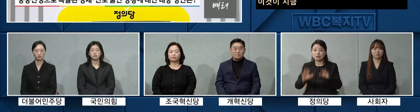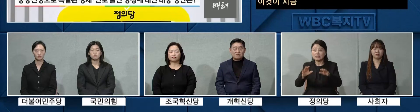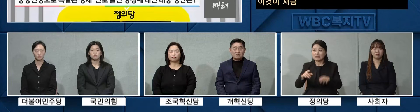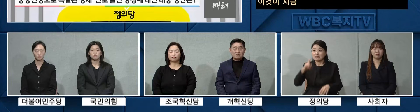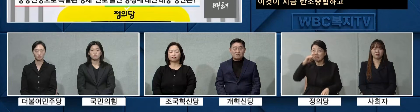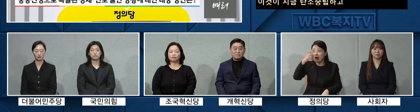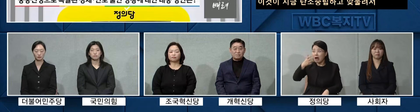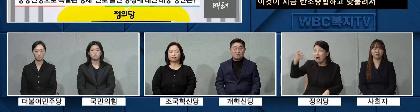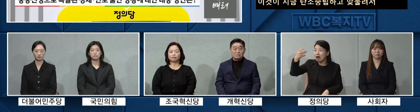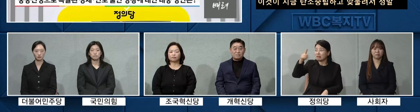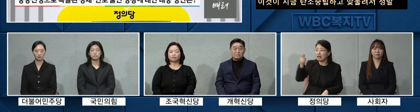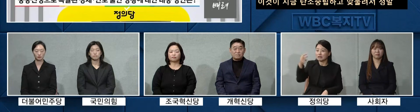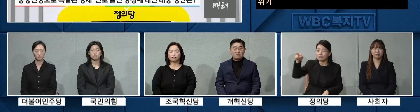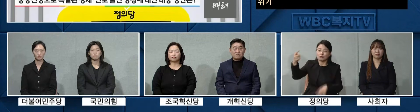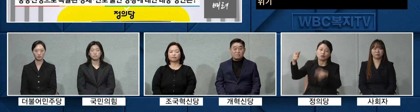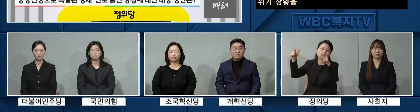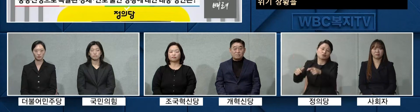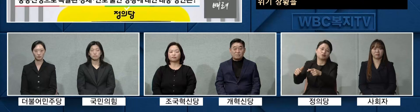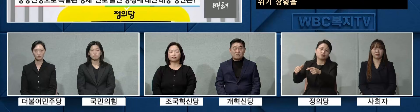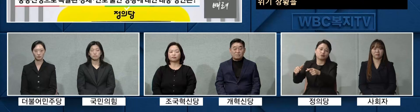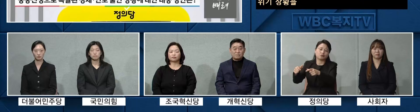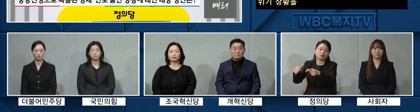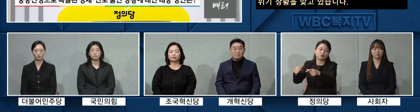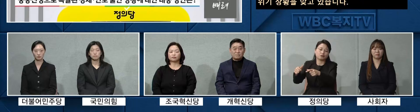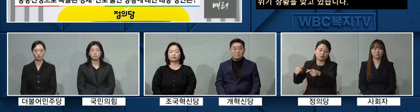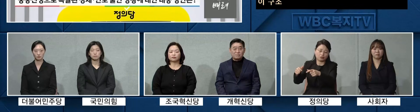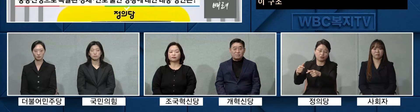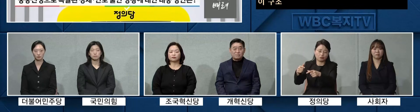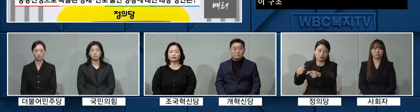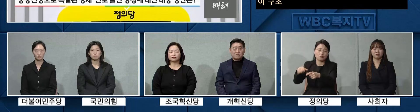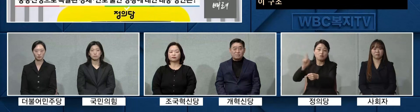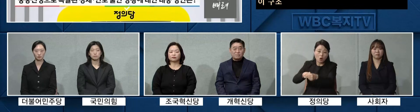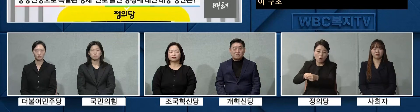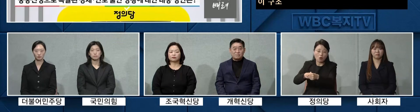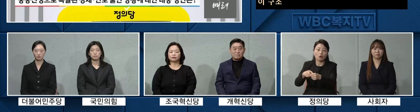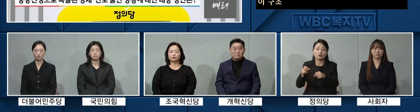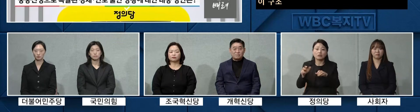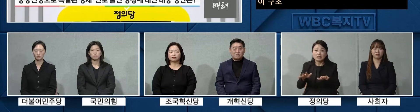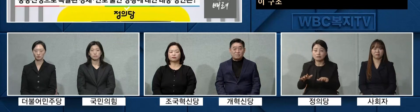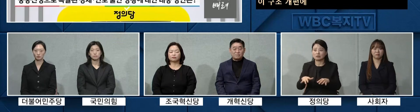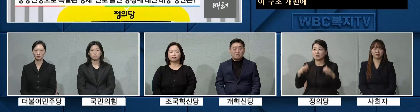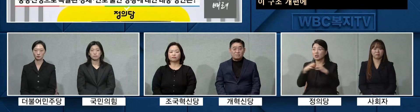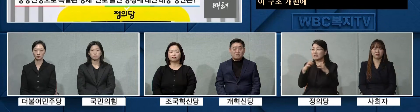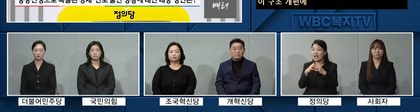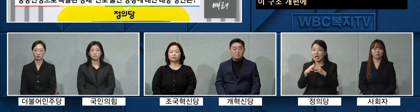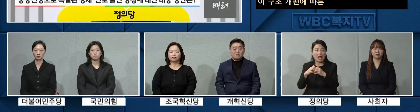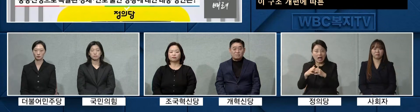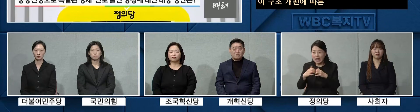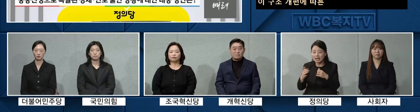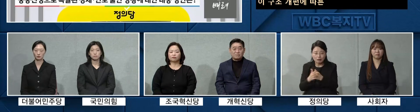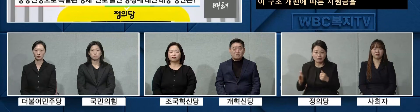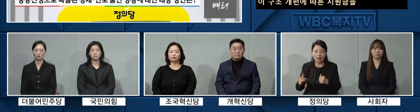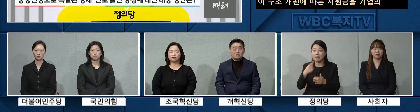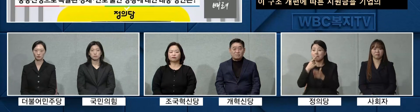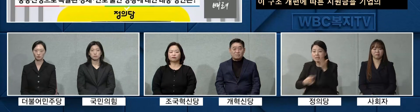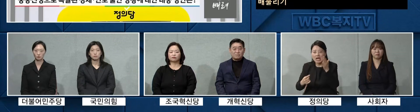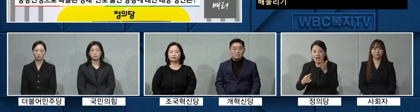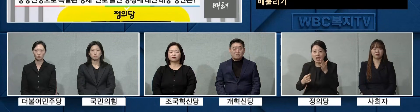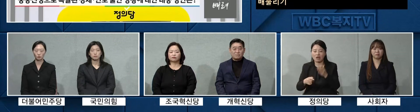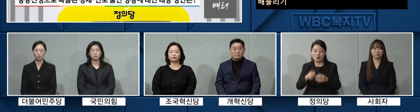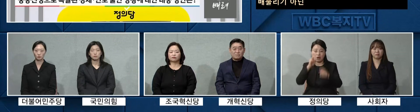상황을 맞고 있습니다. 이 구조 개편에 따른 지원금을 기업의 배불리기가 아닌 실제 노동자 일자리